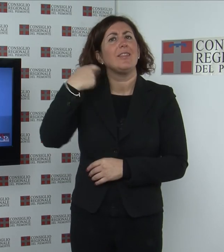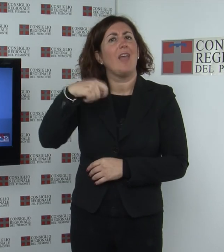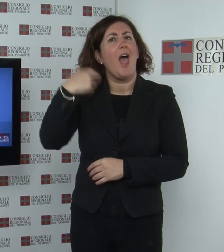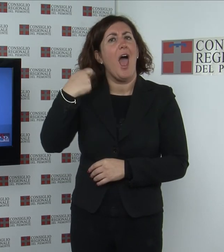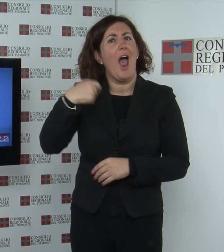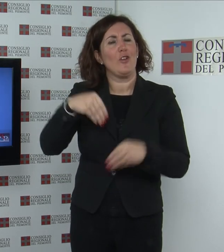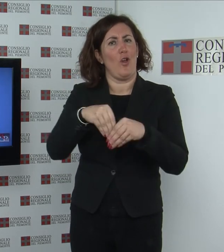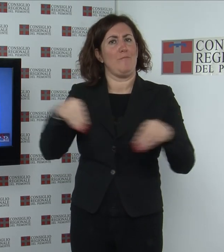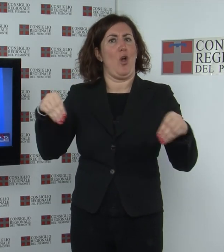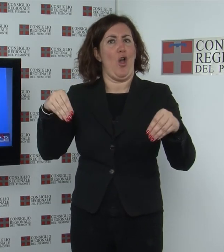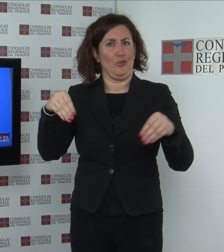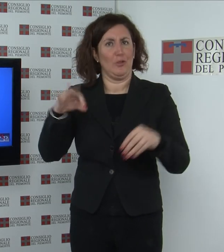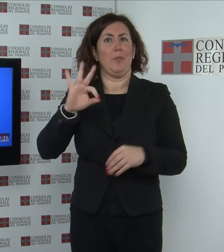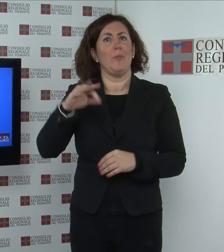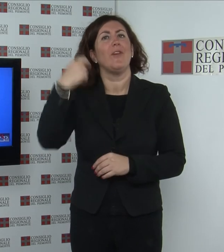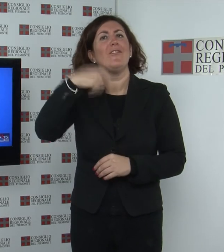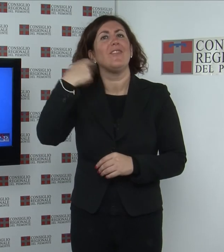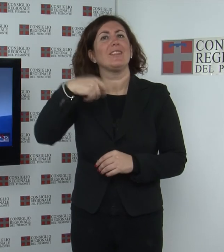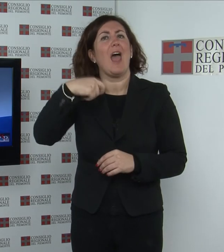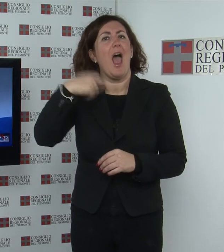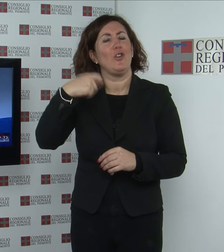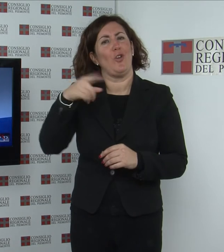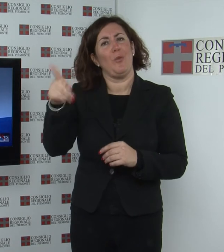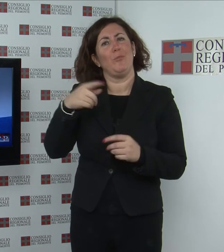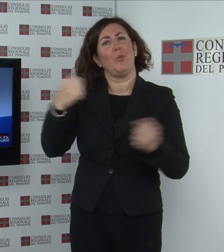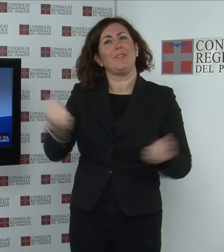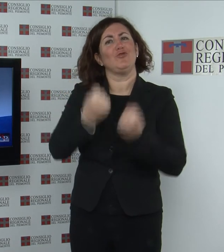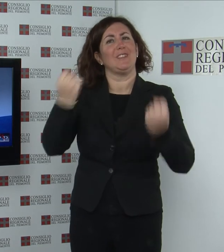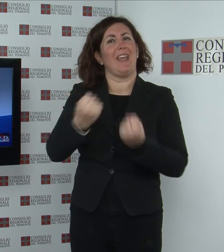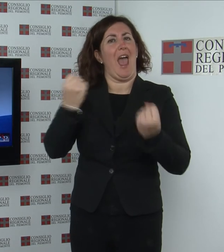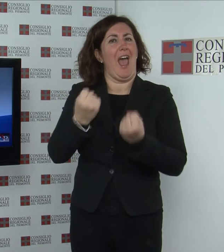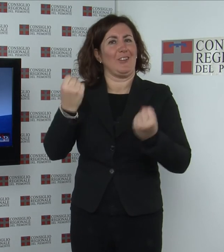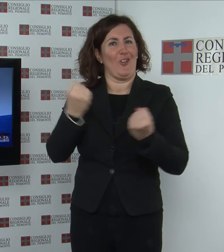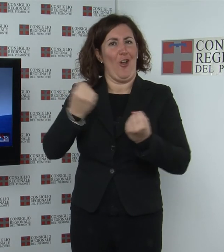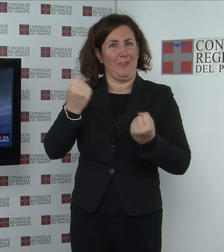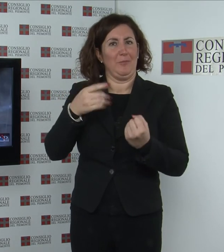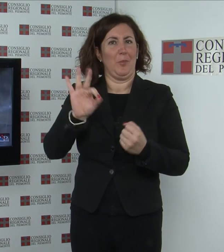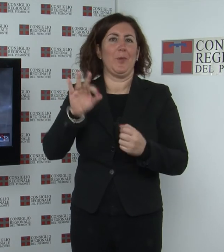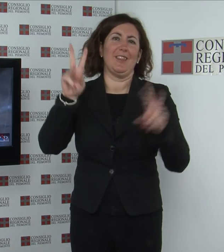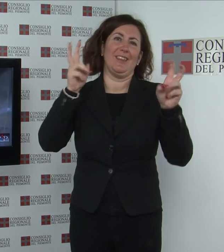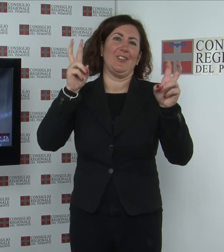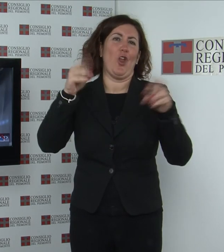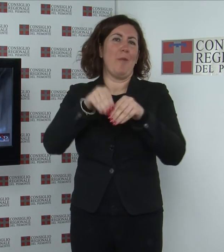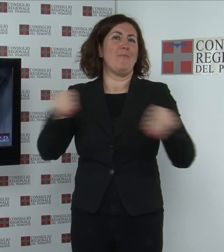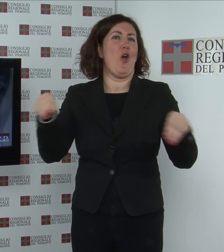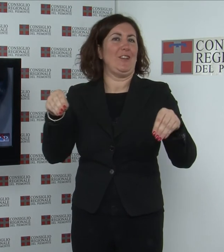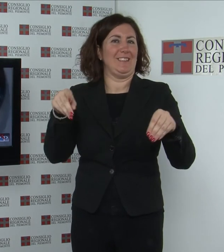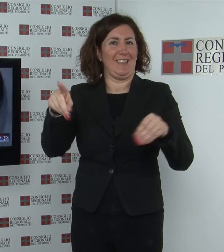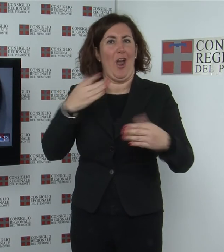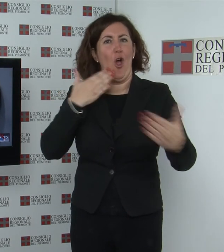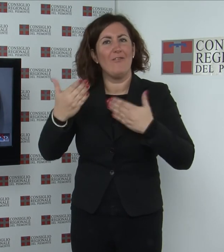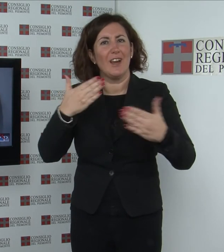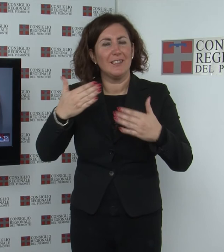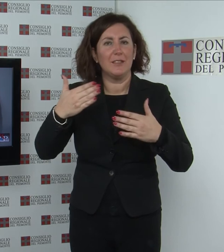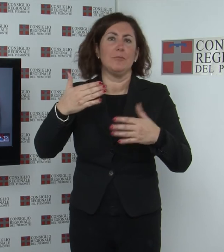visioni ventagli pubblicitari e immaginario collettivo e il titolo della mostra e il tema delle conferenze in programma tra metà ottobre